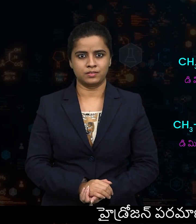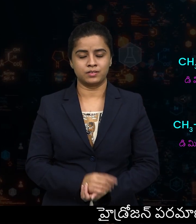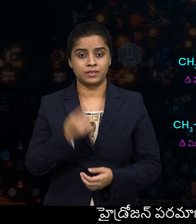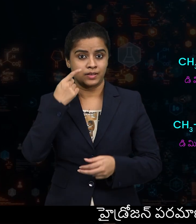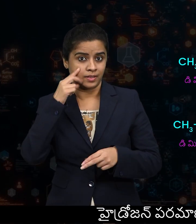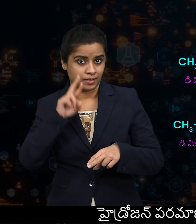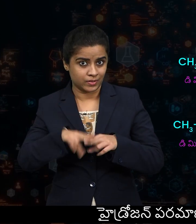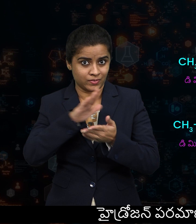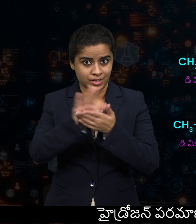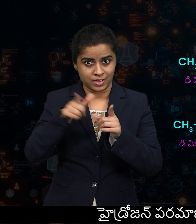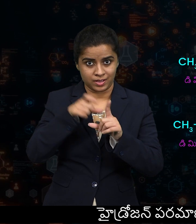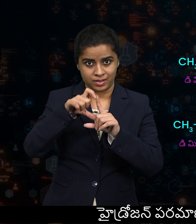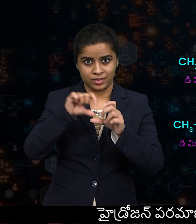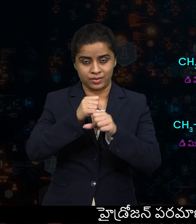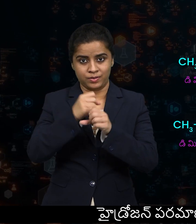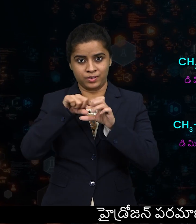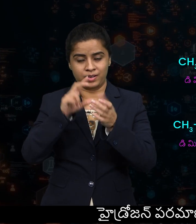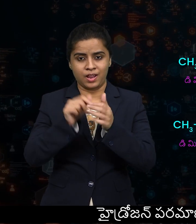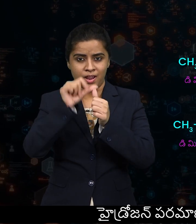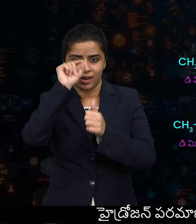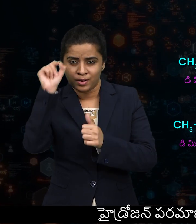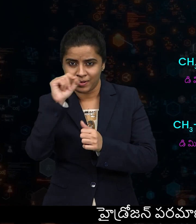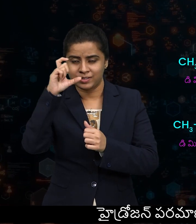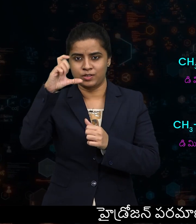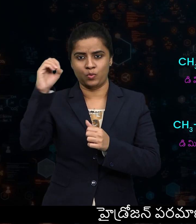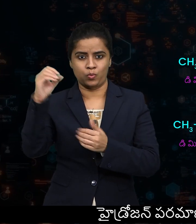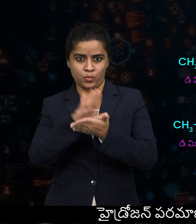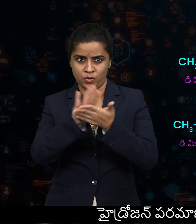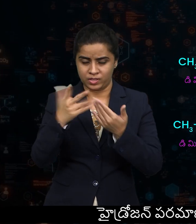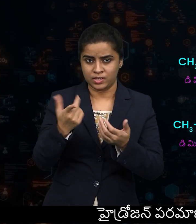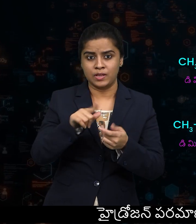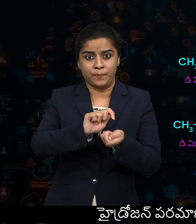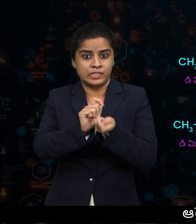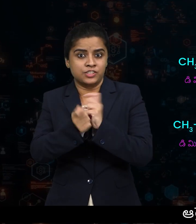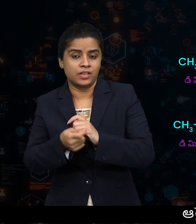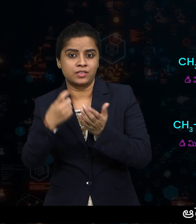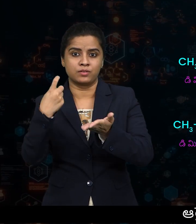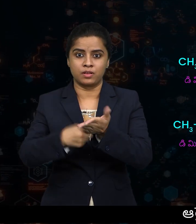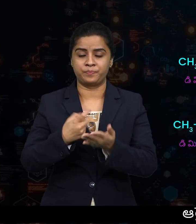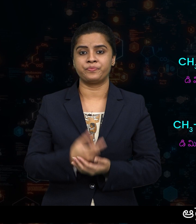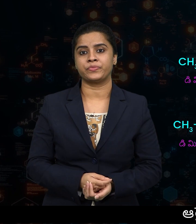హైడ్రోజన్ పరమాణువు COOH స్థానంలో R వస్తే ఆల్కైల్ సమూహం